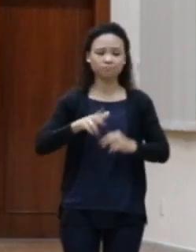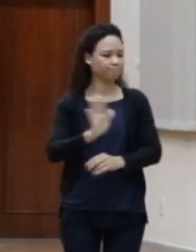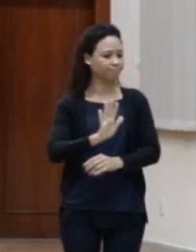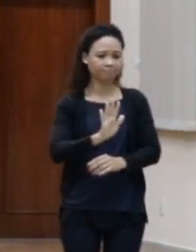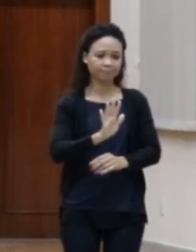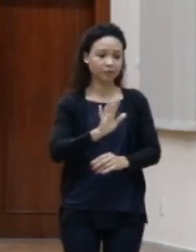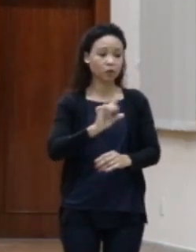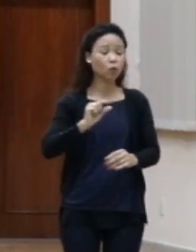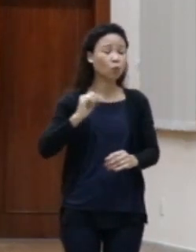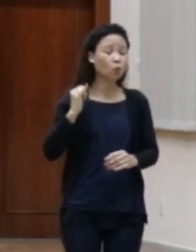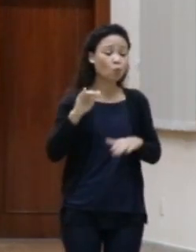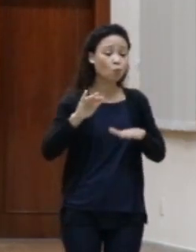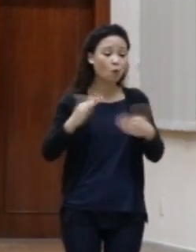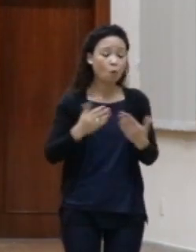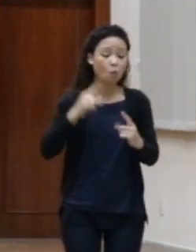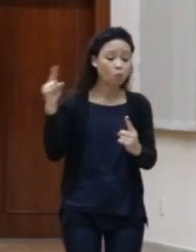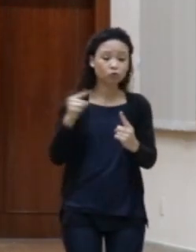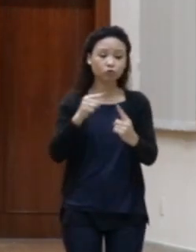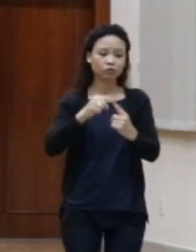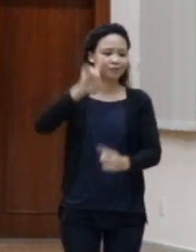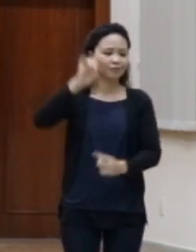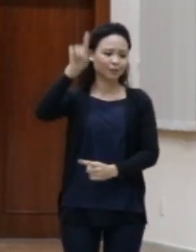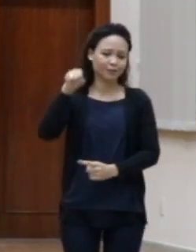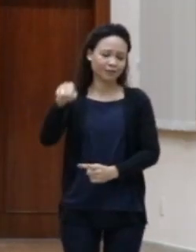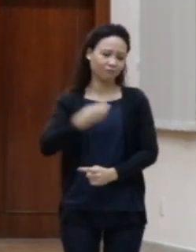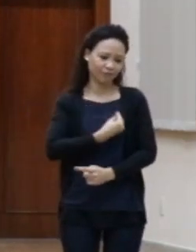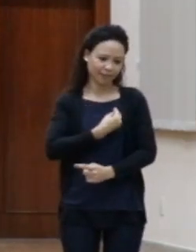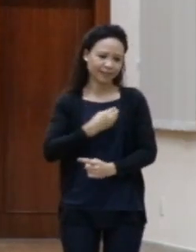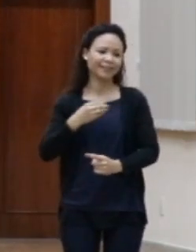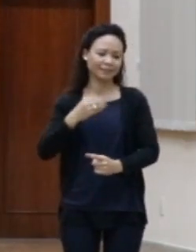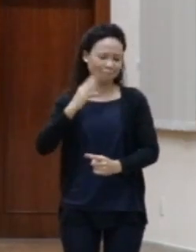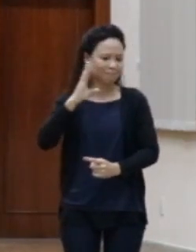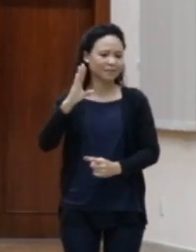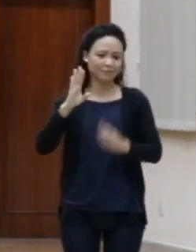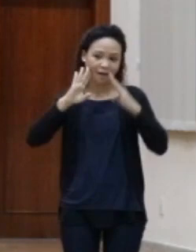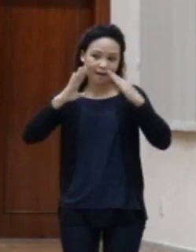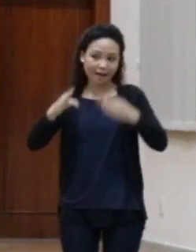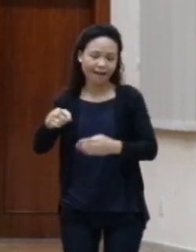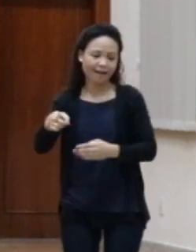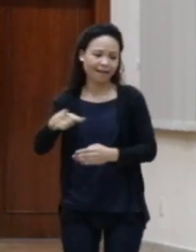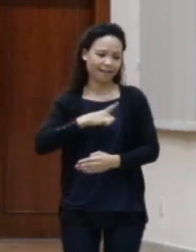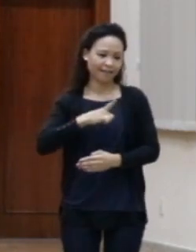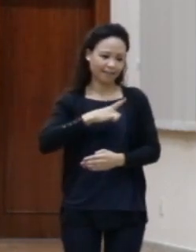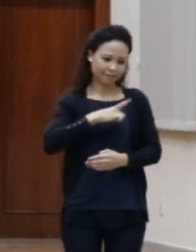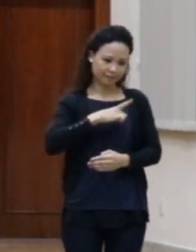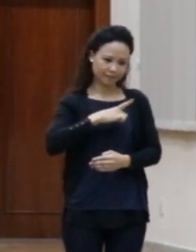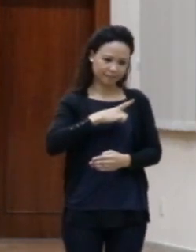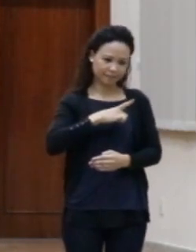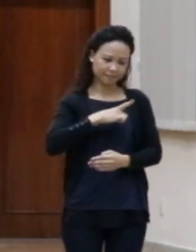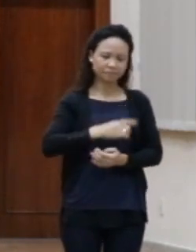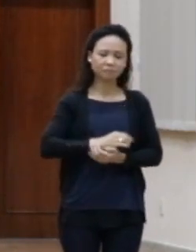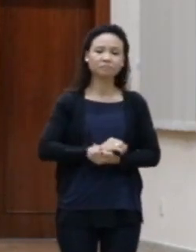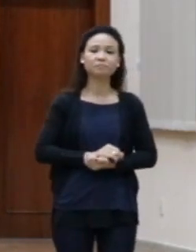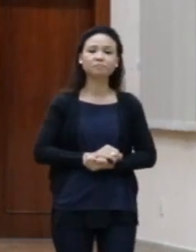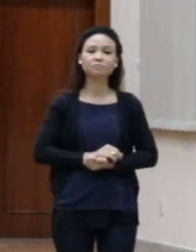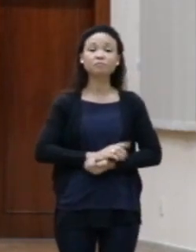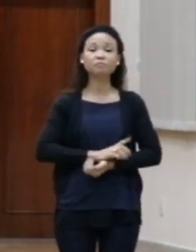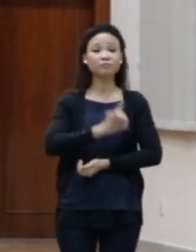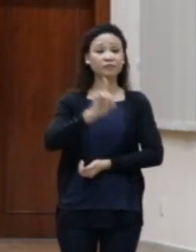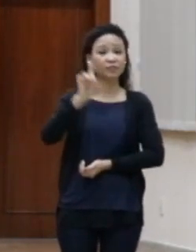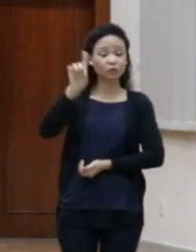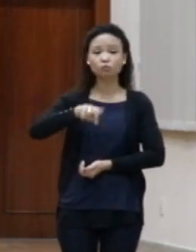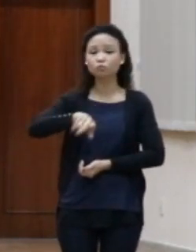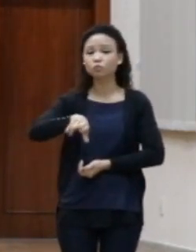aquela deficiência daquele homem. Meus queridos, Deus não é uma pessoa que